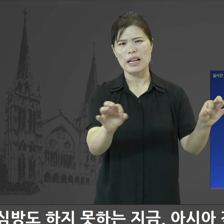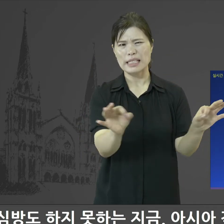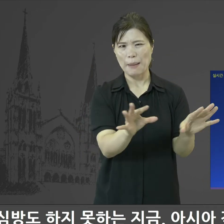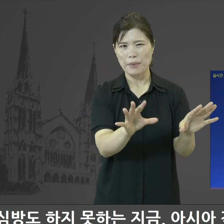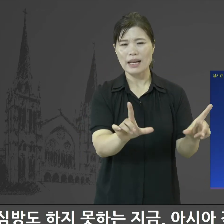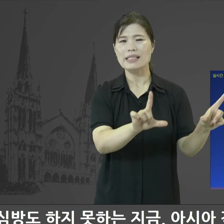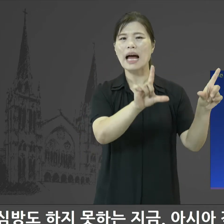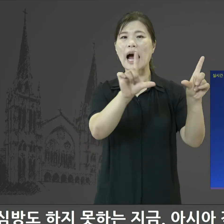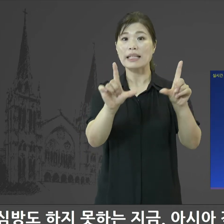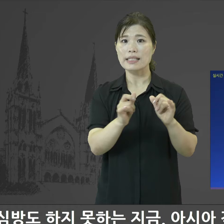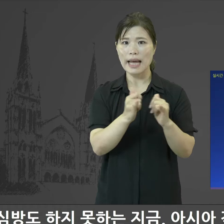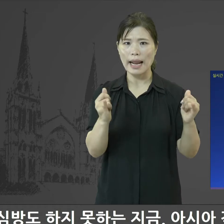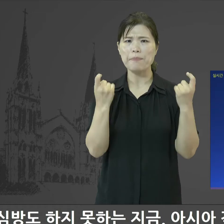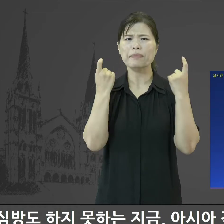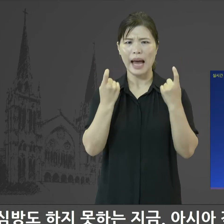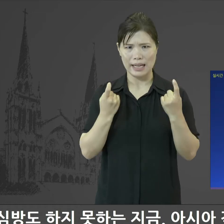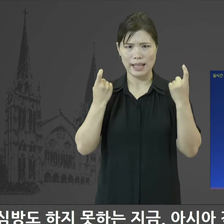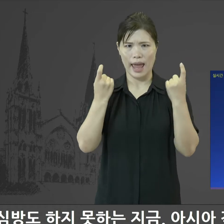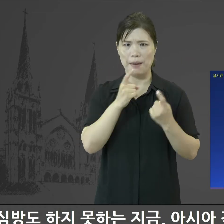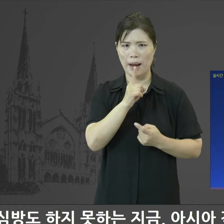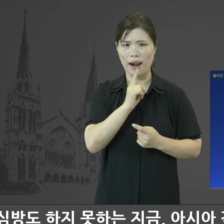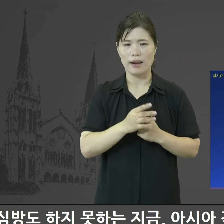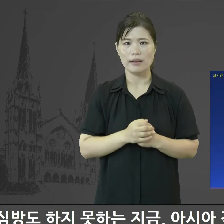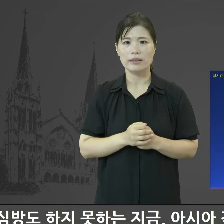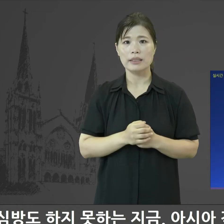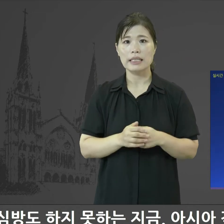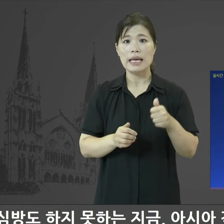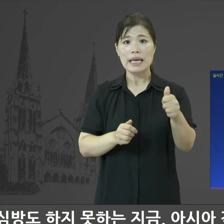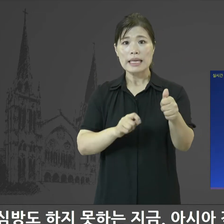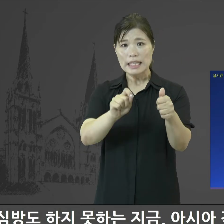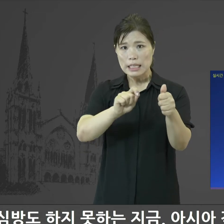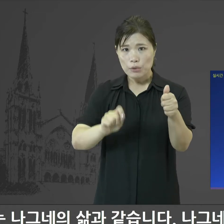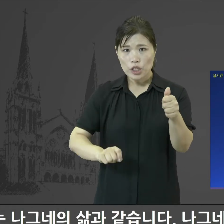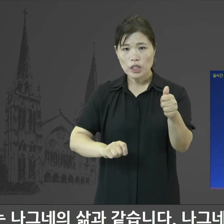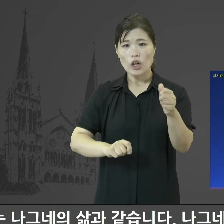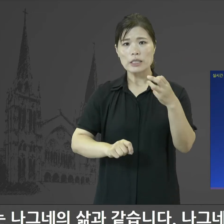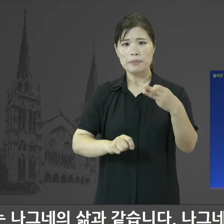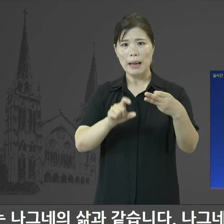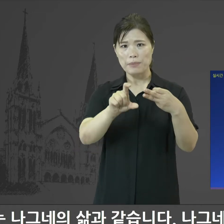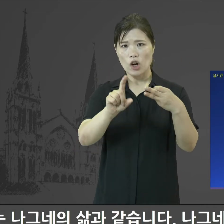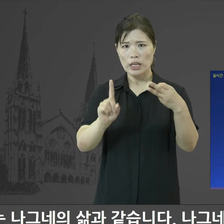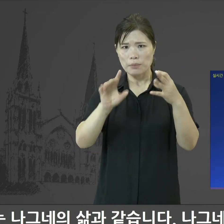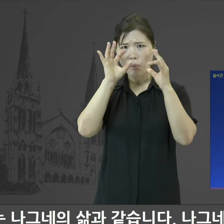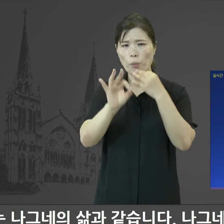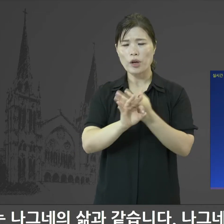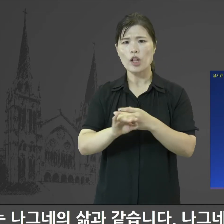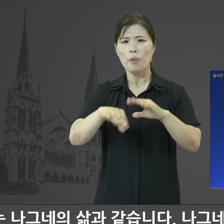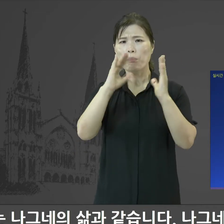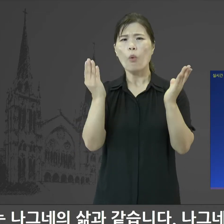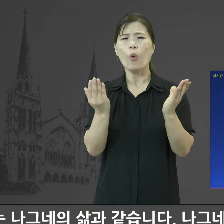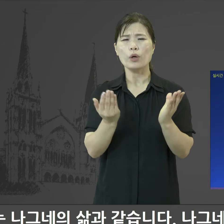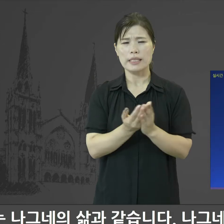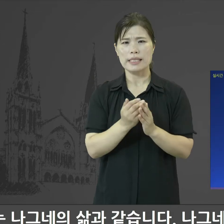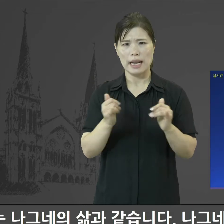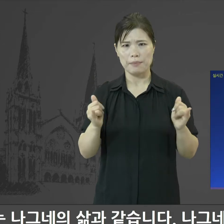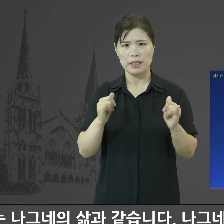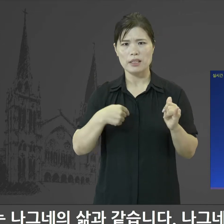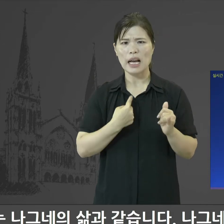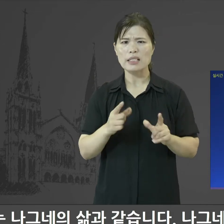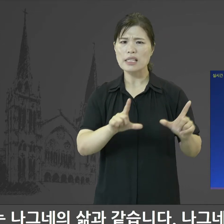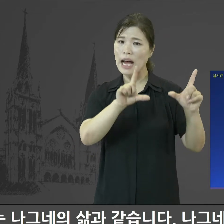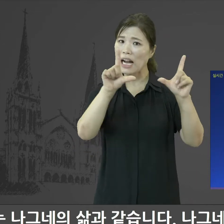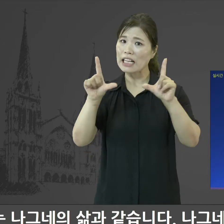있는 사람들을 가리킵니다. 히브리서 11장 13절은 모든 믿음의 영웅들이 자신들이 살던